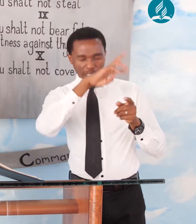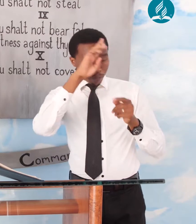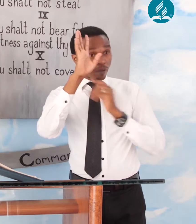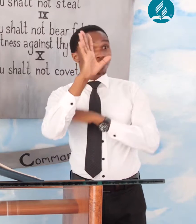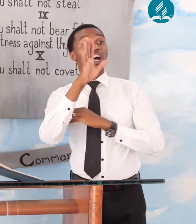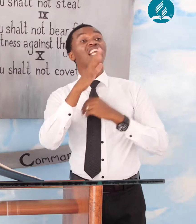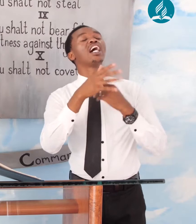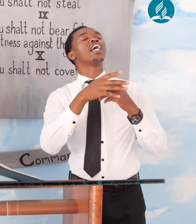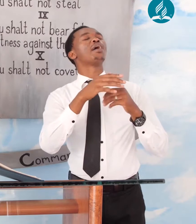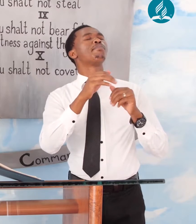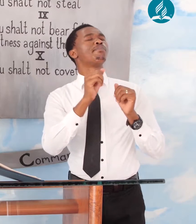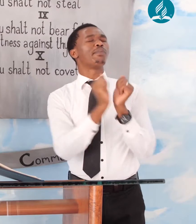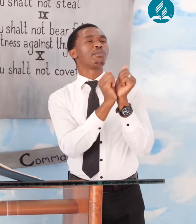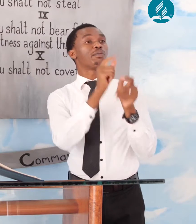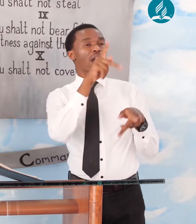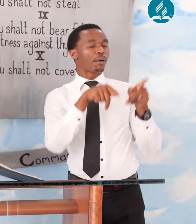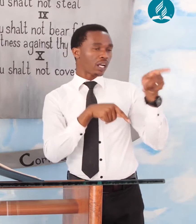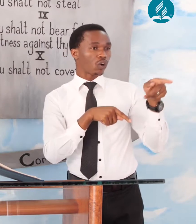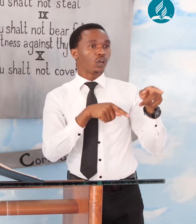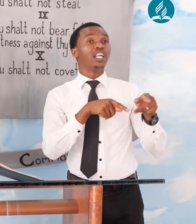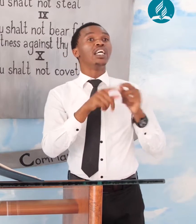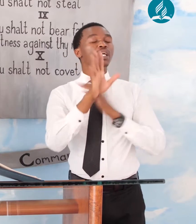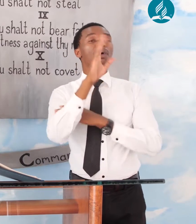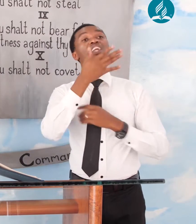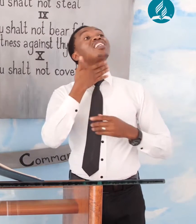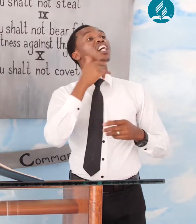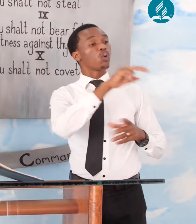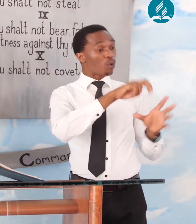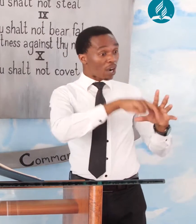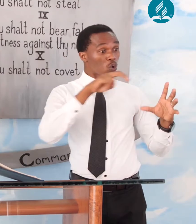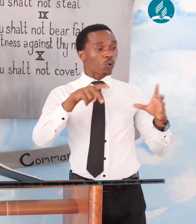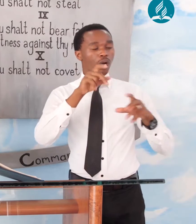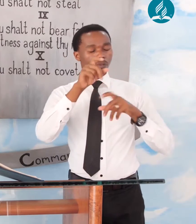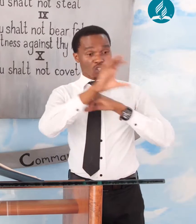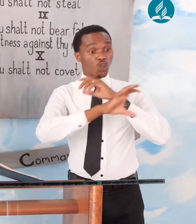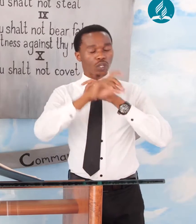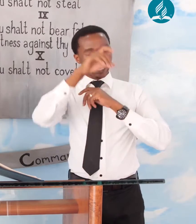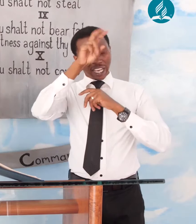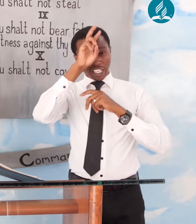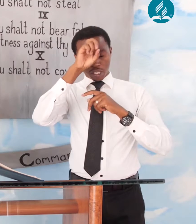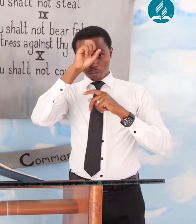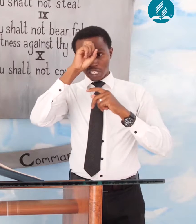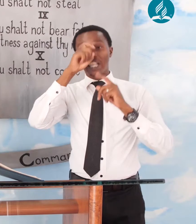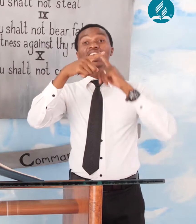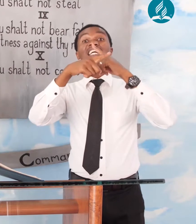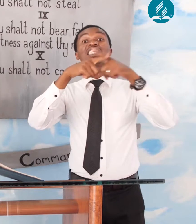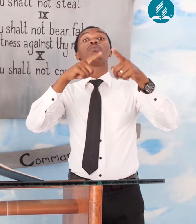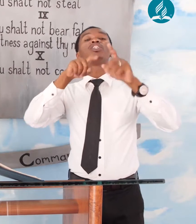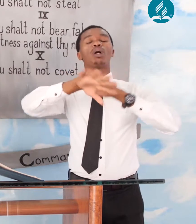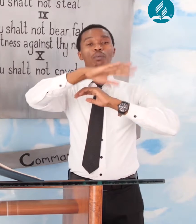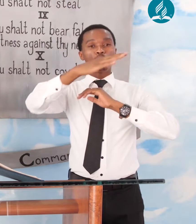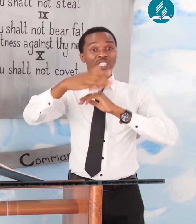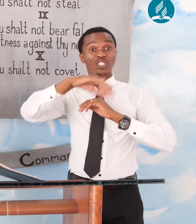yabakuriye ino ngo ibicire mu misozi miremire ibarimbure ibakure ku isi